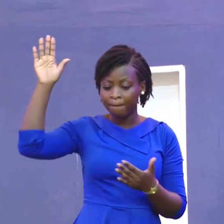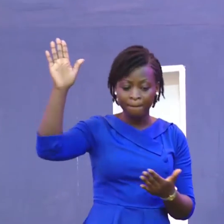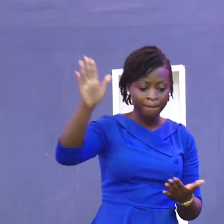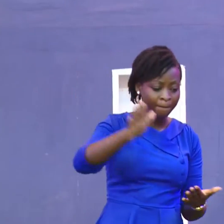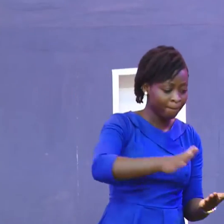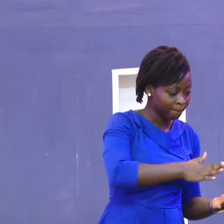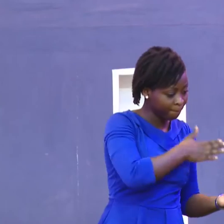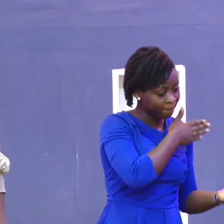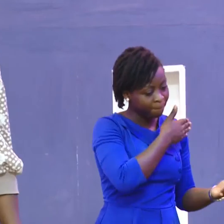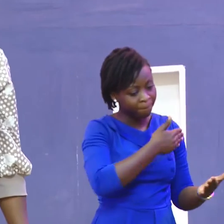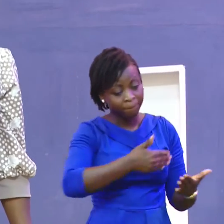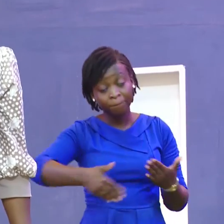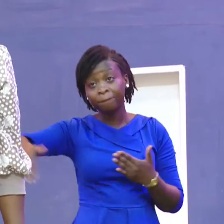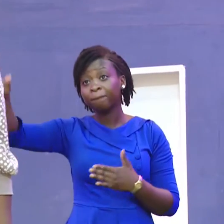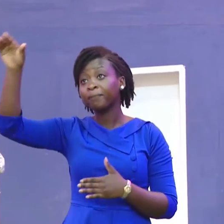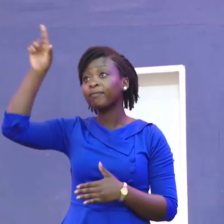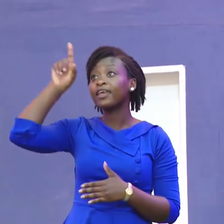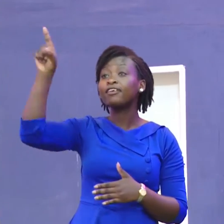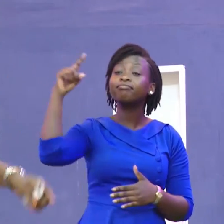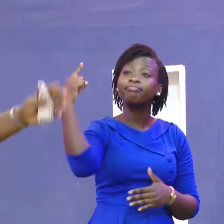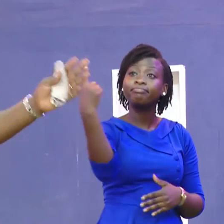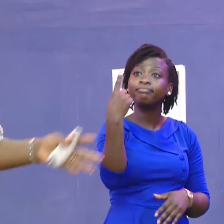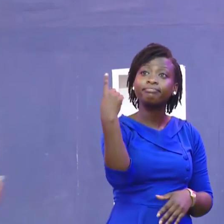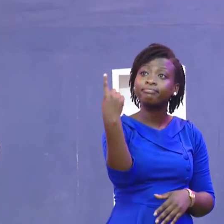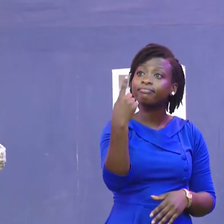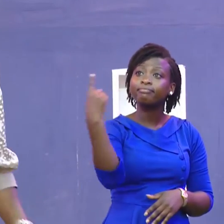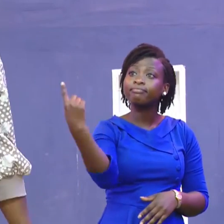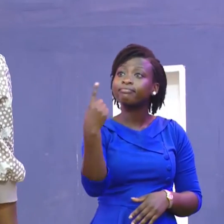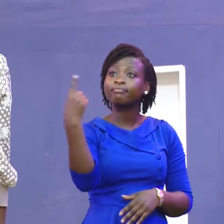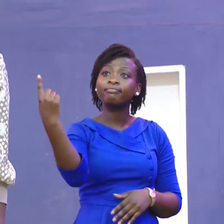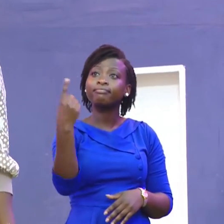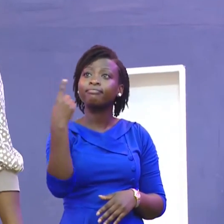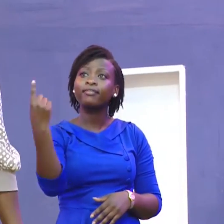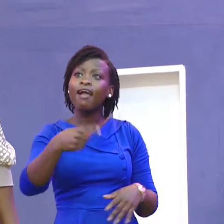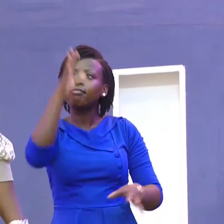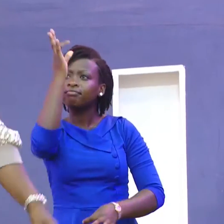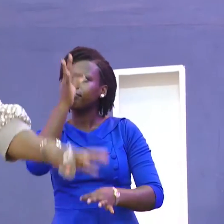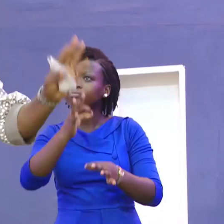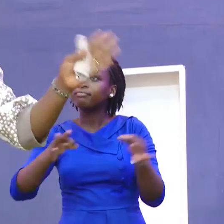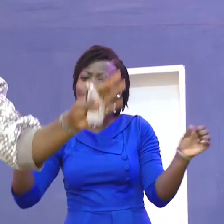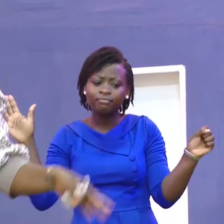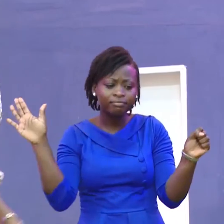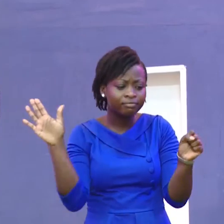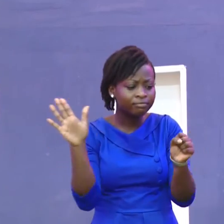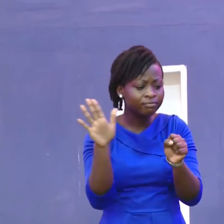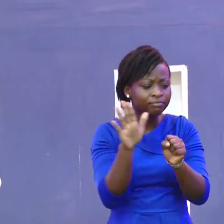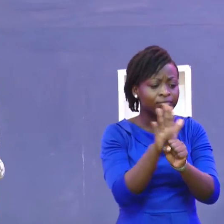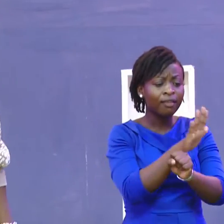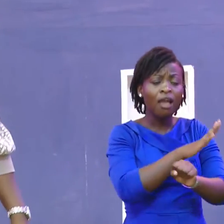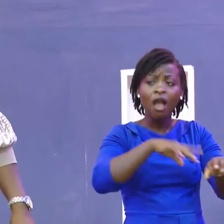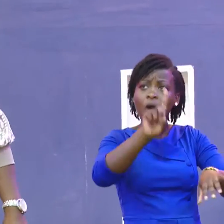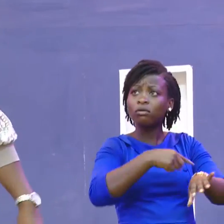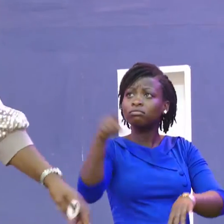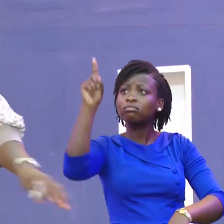Lord. Yekweka omwesigwa Yeshua, awa